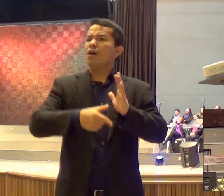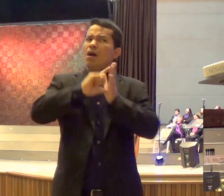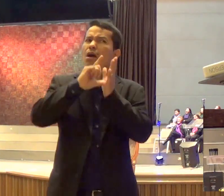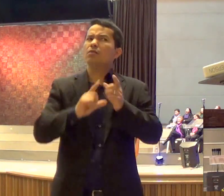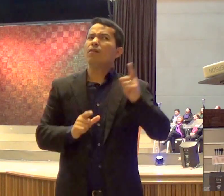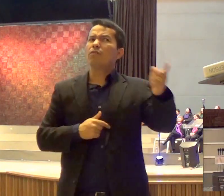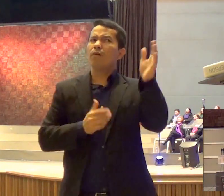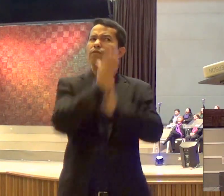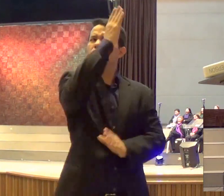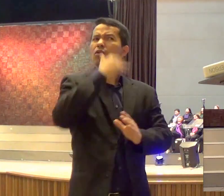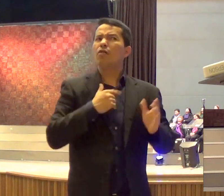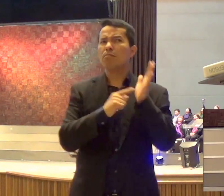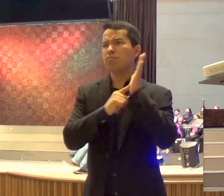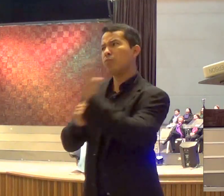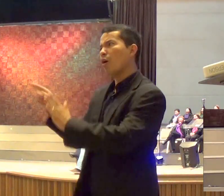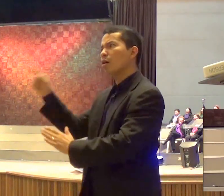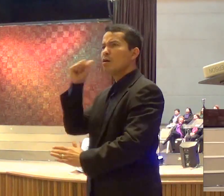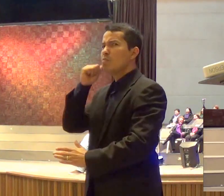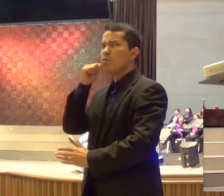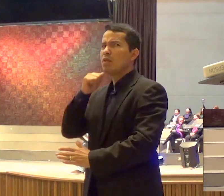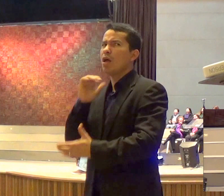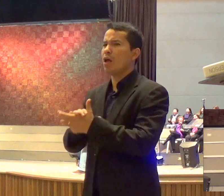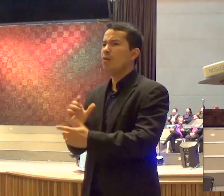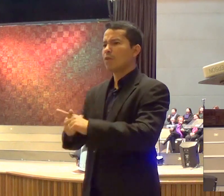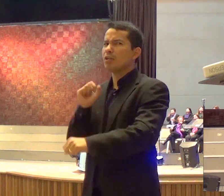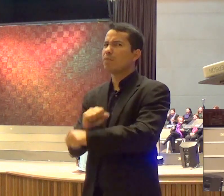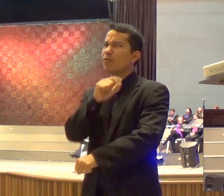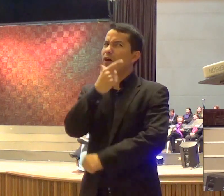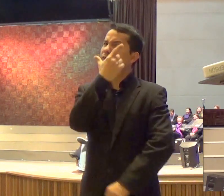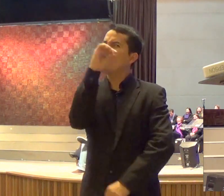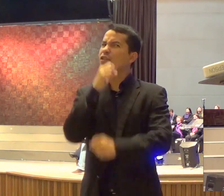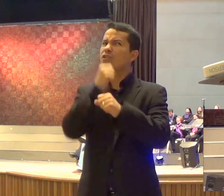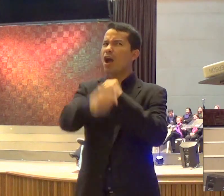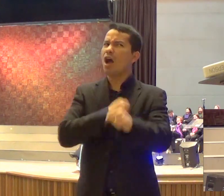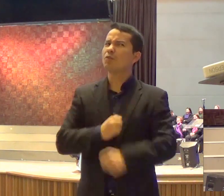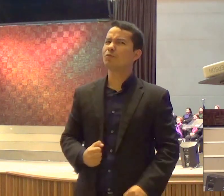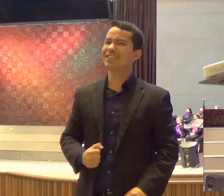apresentar o senhor a minha mulher porque ela tá te esperando há 20 anos